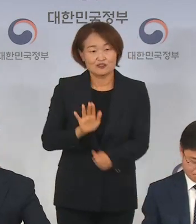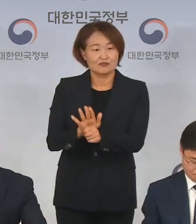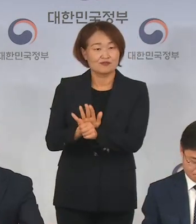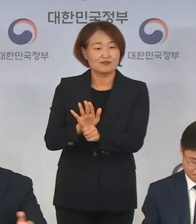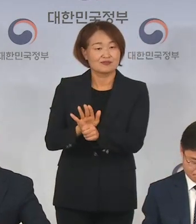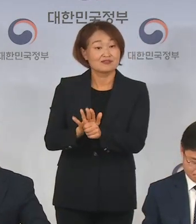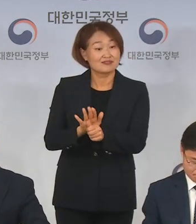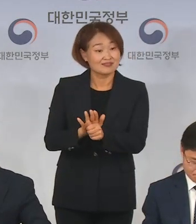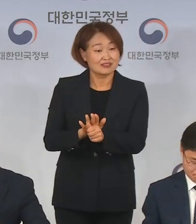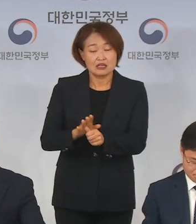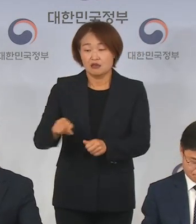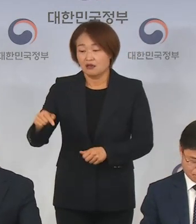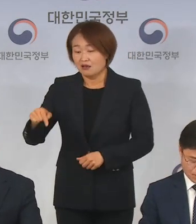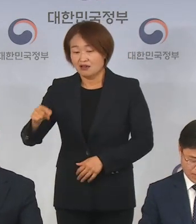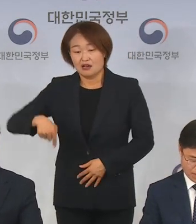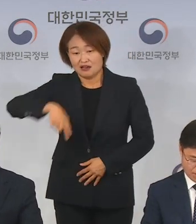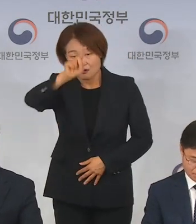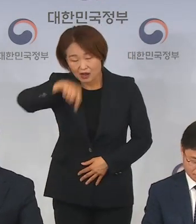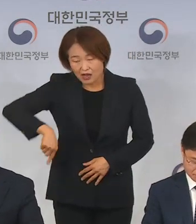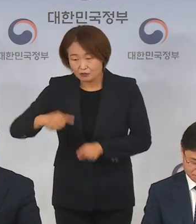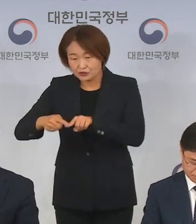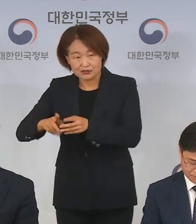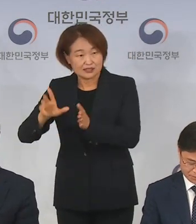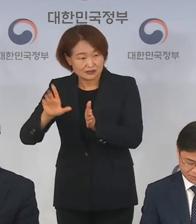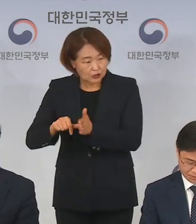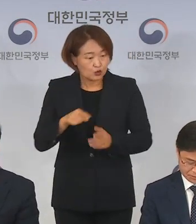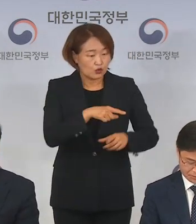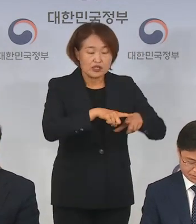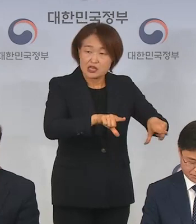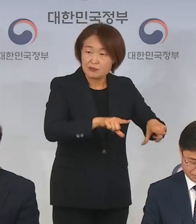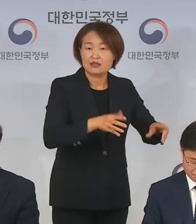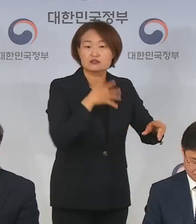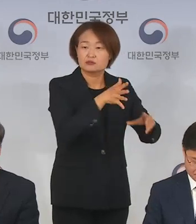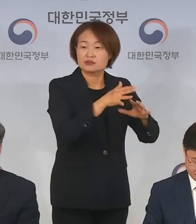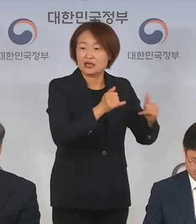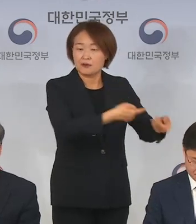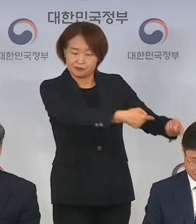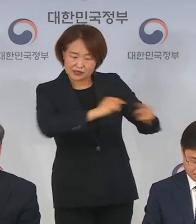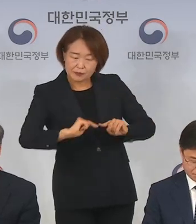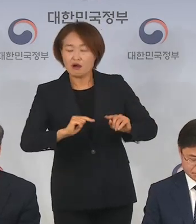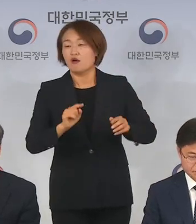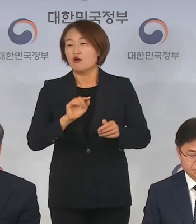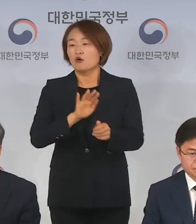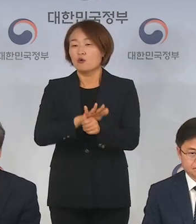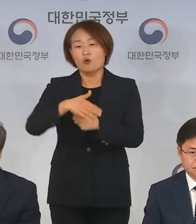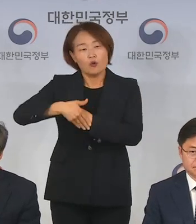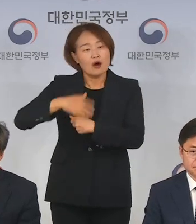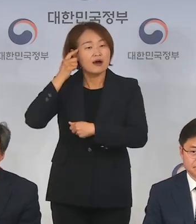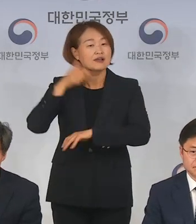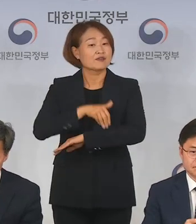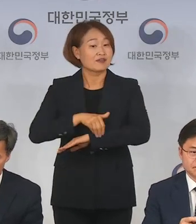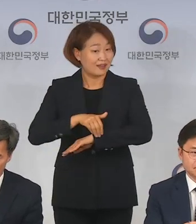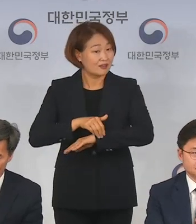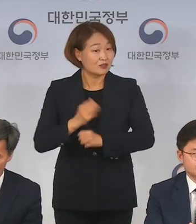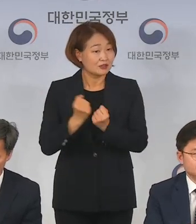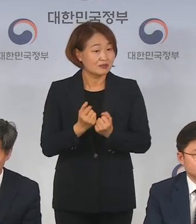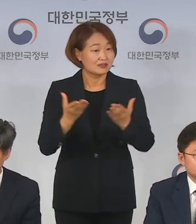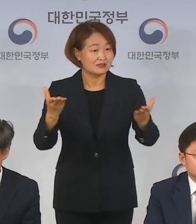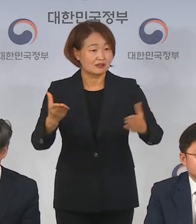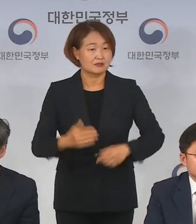겁니다. 또 갔다 와서 그걸 분석하는 데 있어서도 또 그분들이 참여를 할 것이고요. 그렇게 지금 보완할 계획이라는 걸